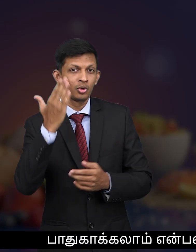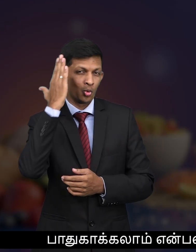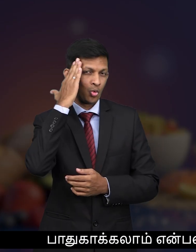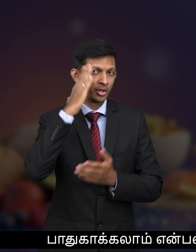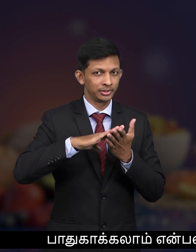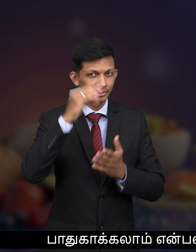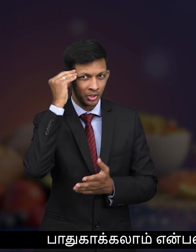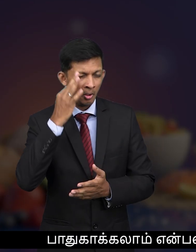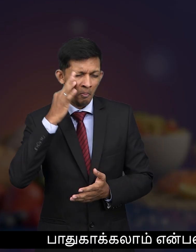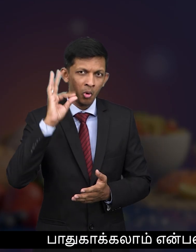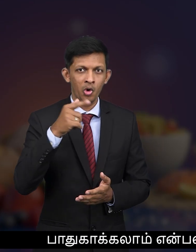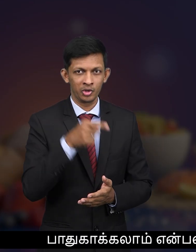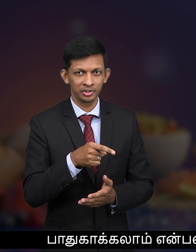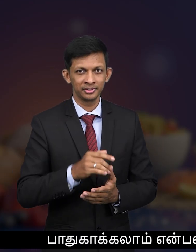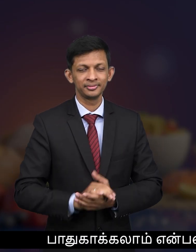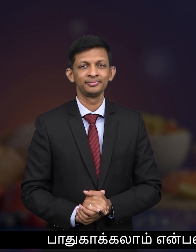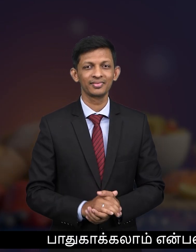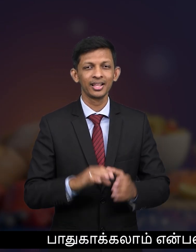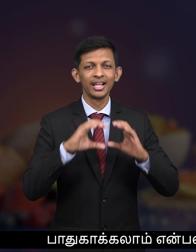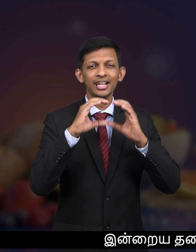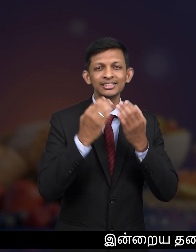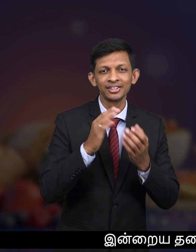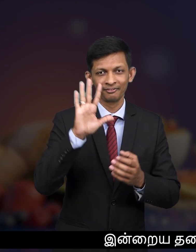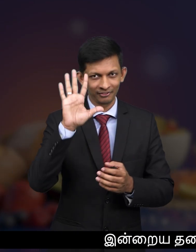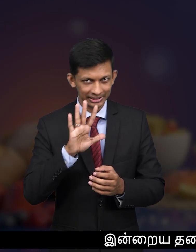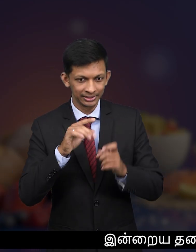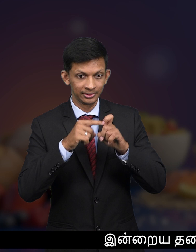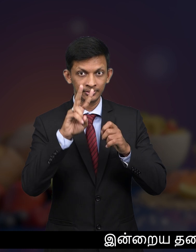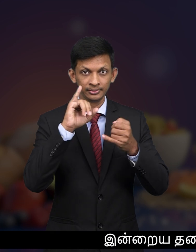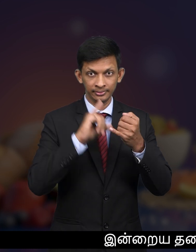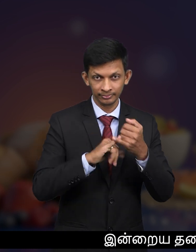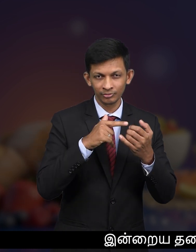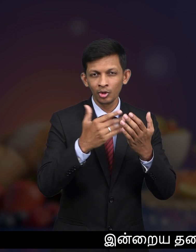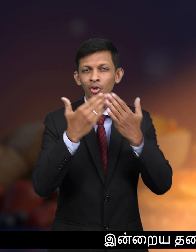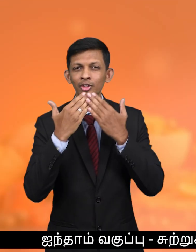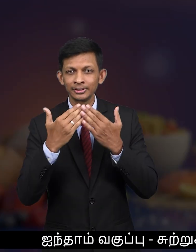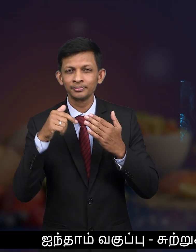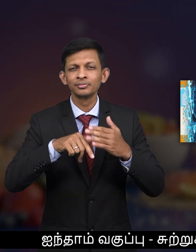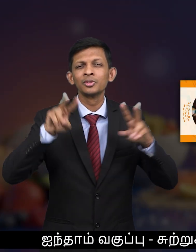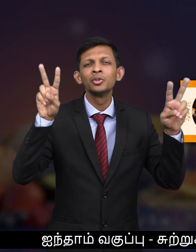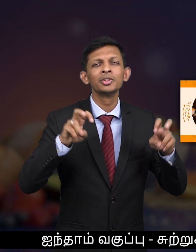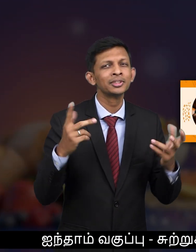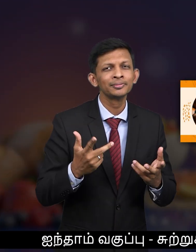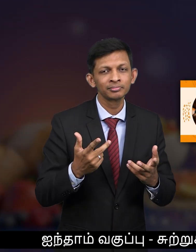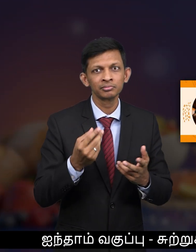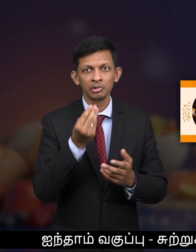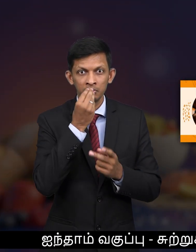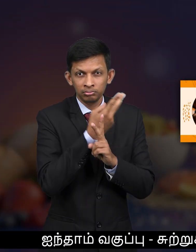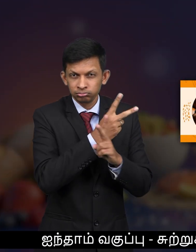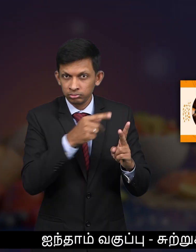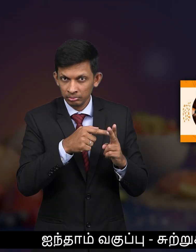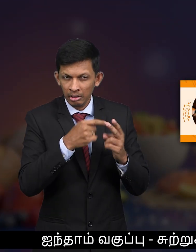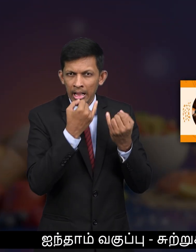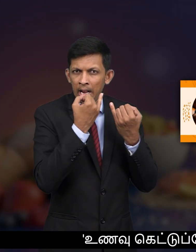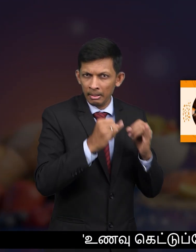இன்றைய தலைப்பை ஆரம்பிக்கலாம். 5ஆம் வகுப்பு சுற்றுச்சூழல் அறிவியல் பாடத்திலிருந்து உணவு